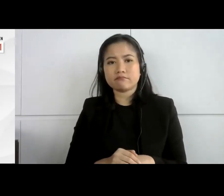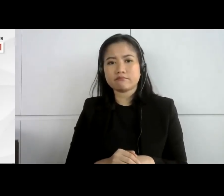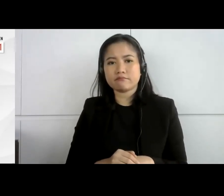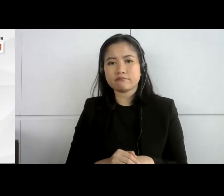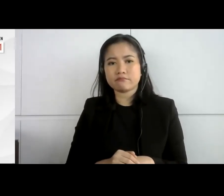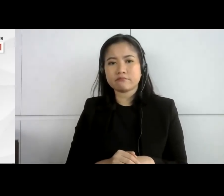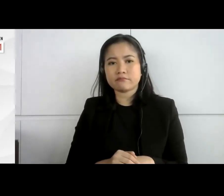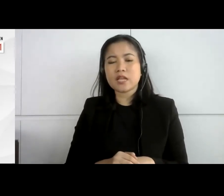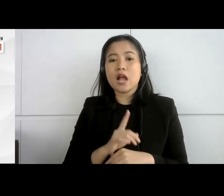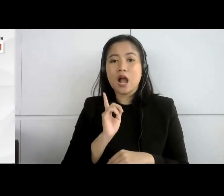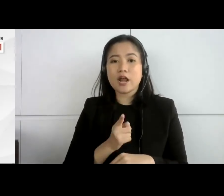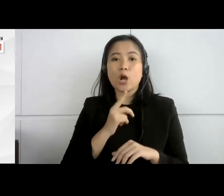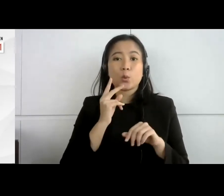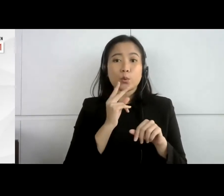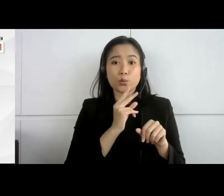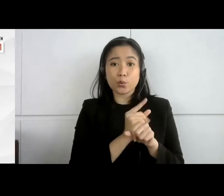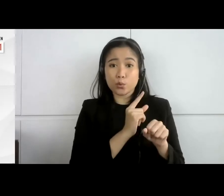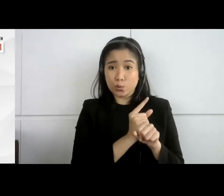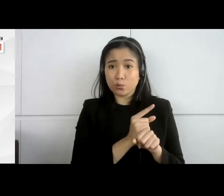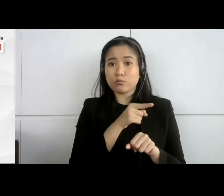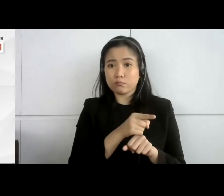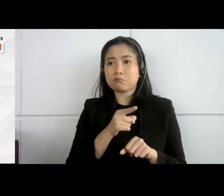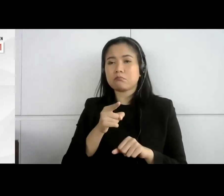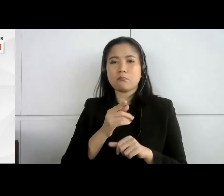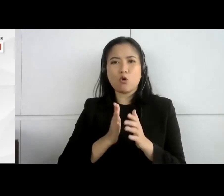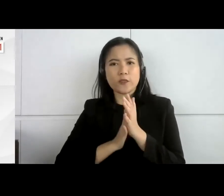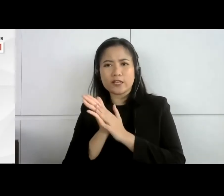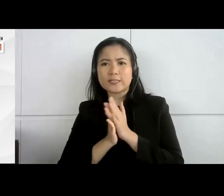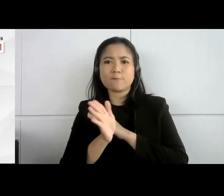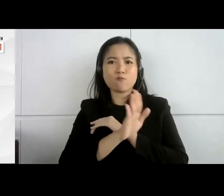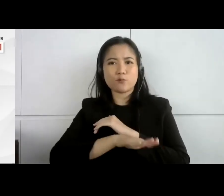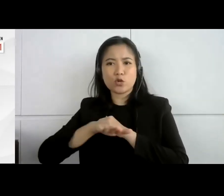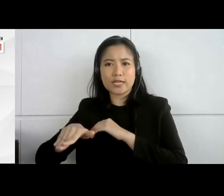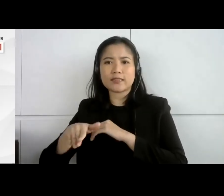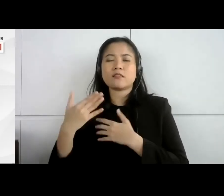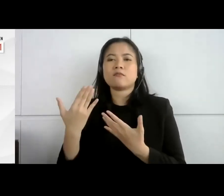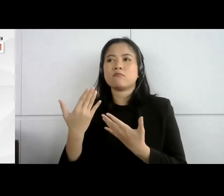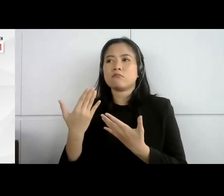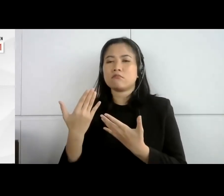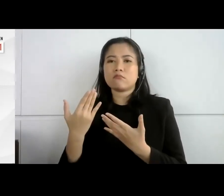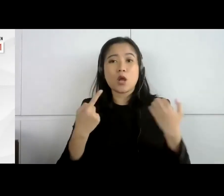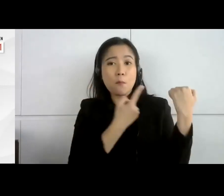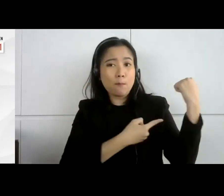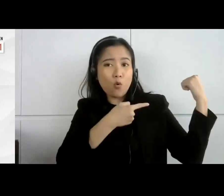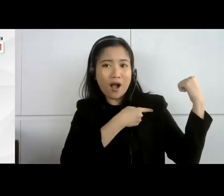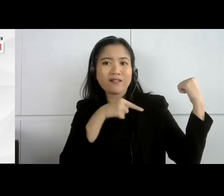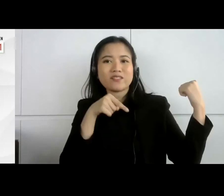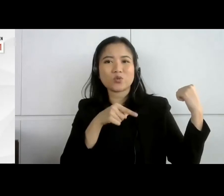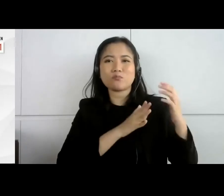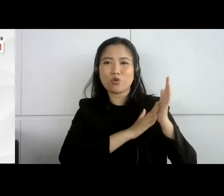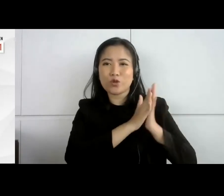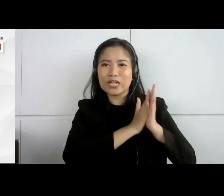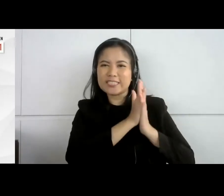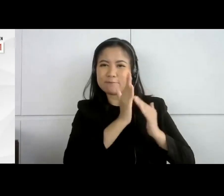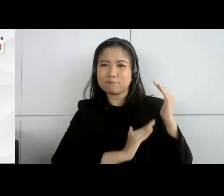Selain dari faktor guru, motivasi belajar peserta didik dan kemampuannya meningkatkan motivasi juga berpengaruh